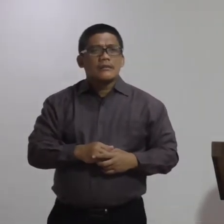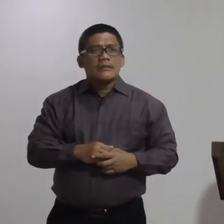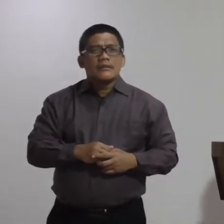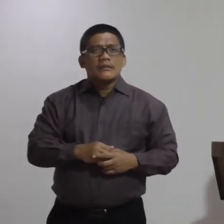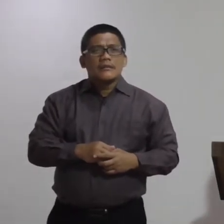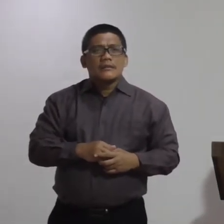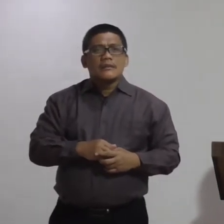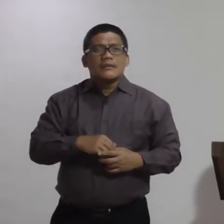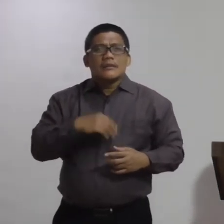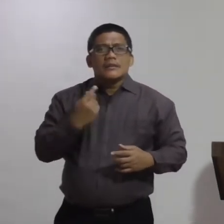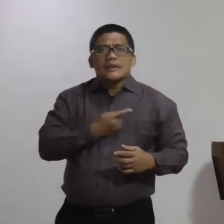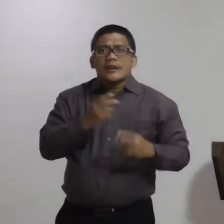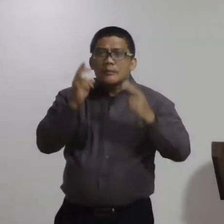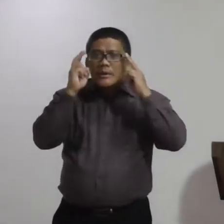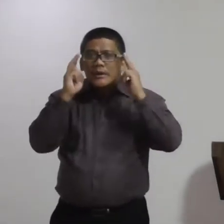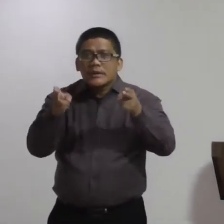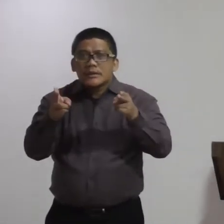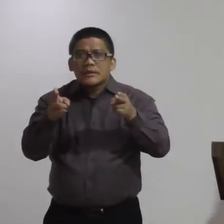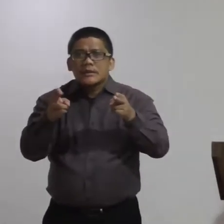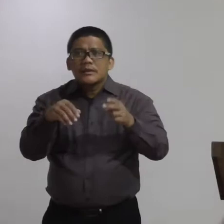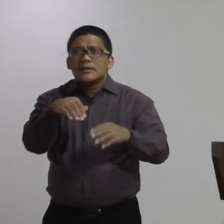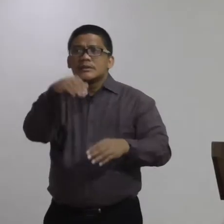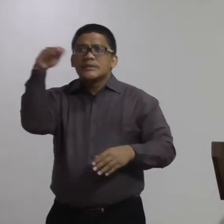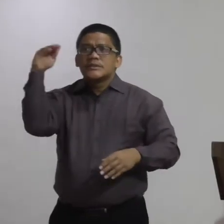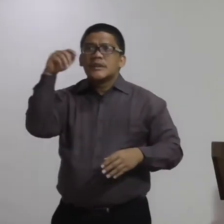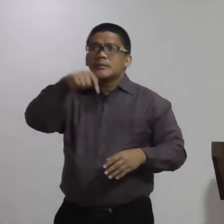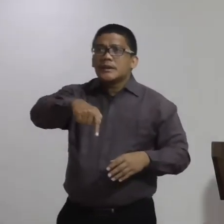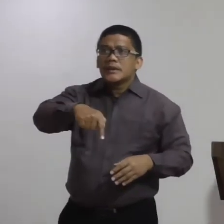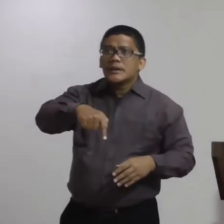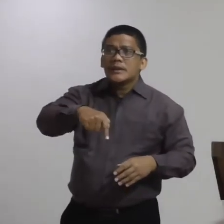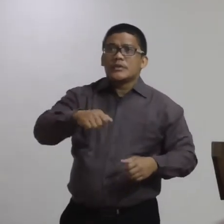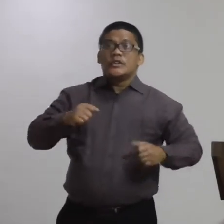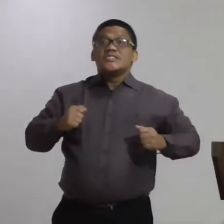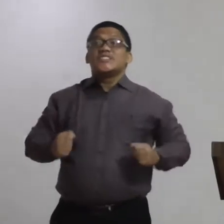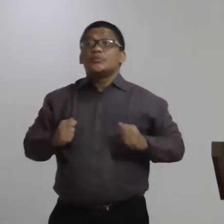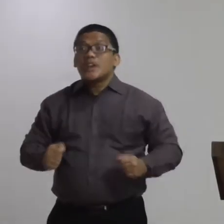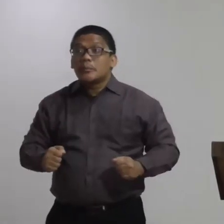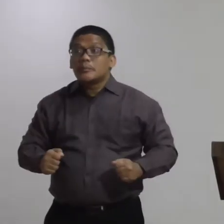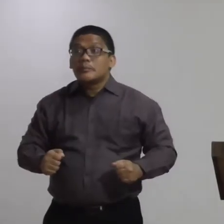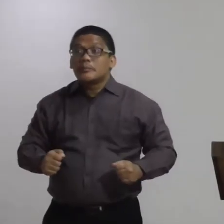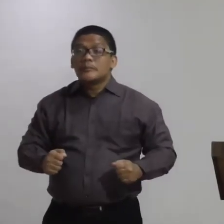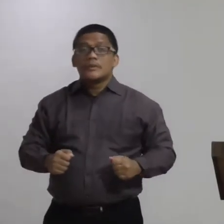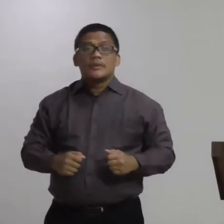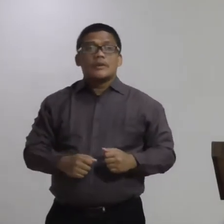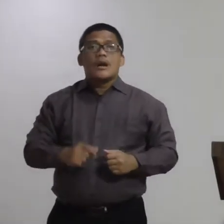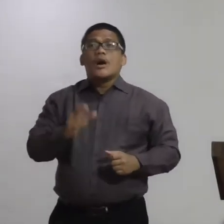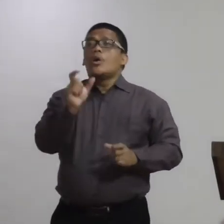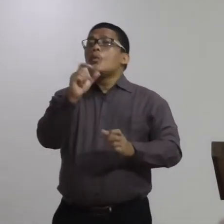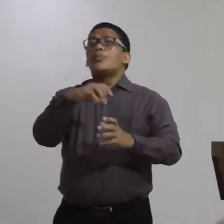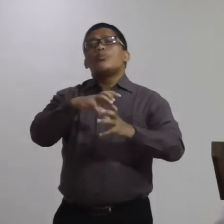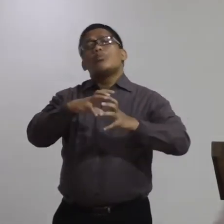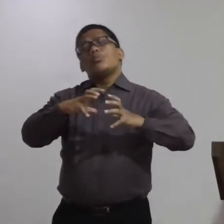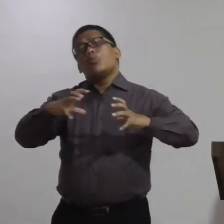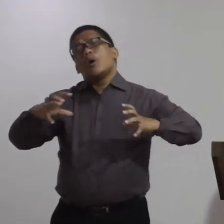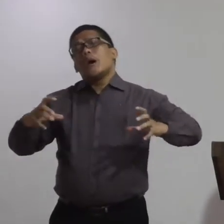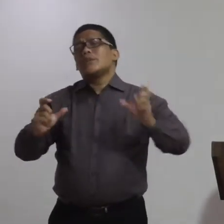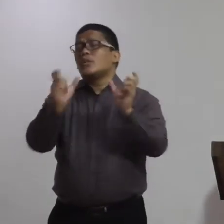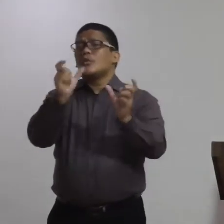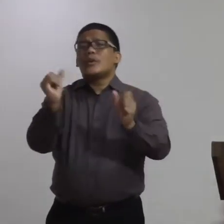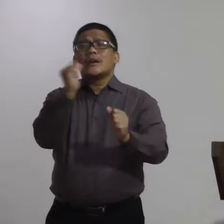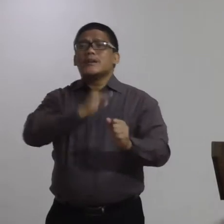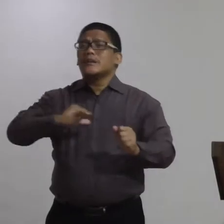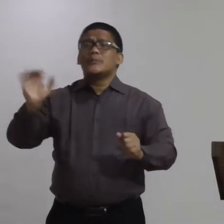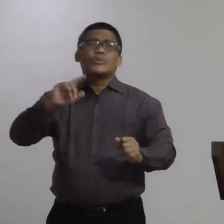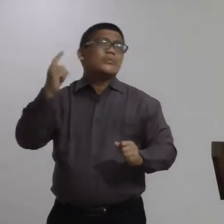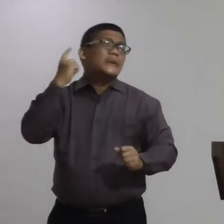bagaimana kita melihat bahwa ini zaman ini adalah memang harus kita persiapkan diri. Tapi sementara ada banyak orang yang belum mendengarkan